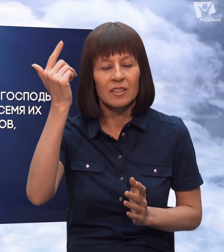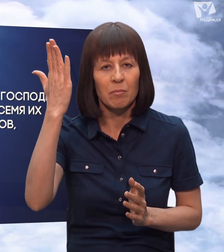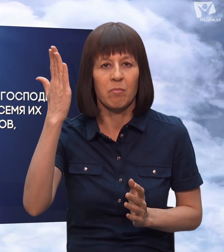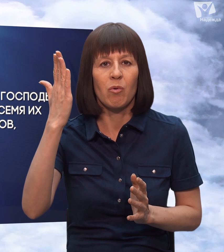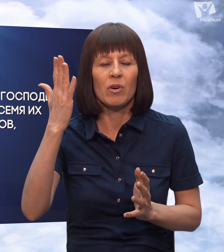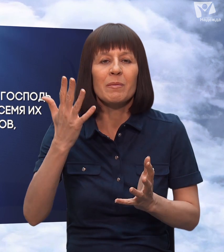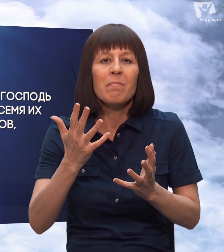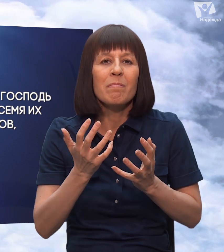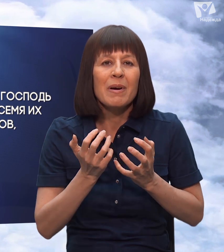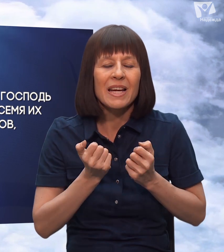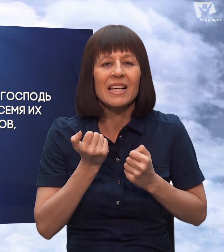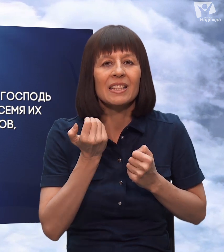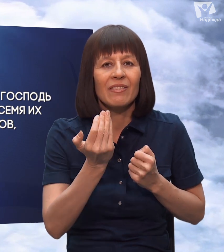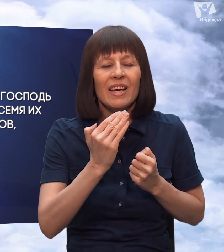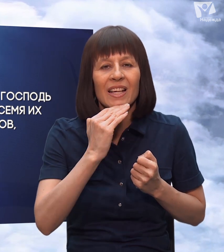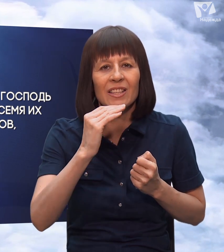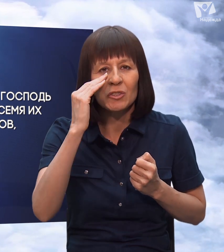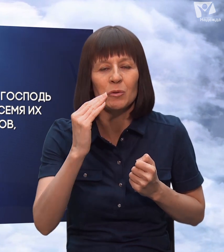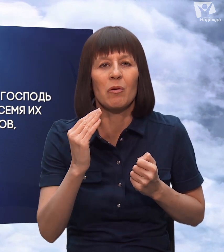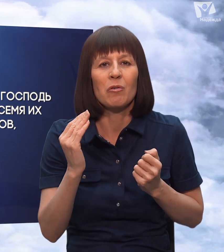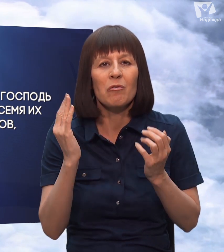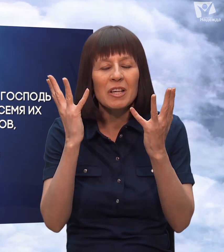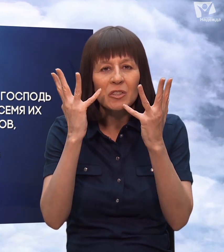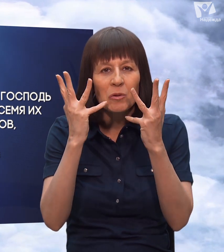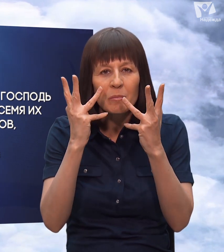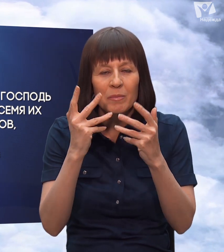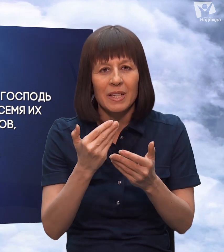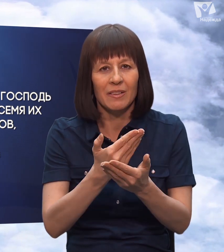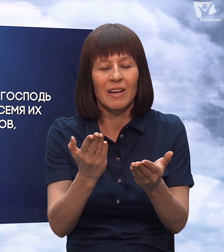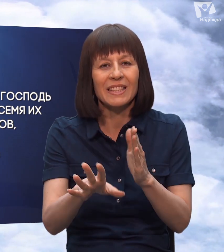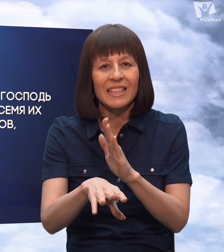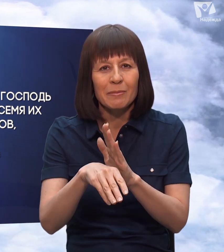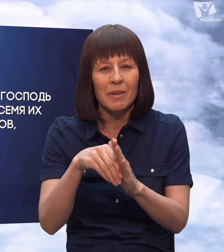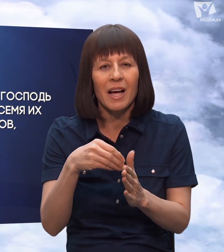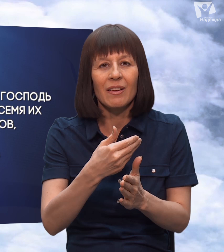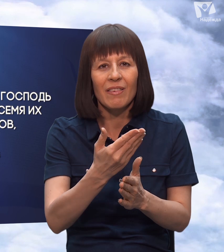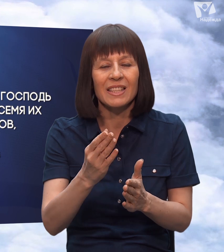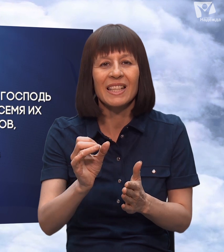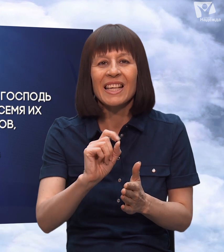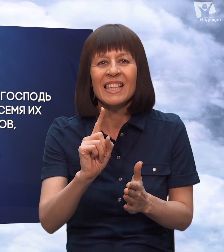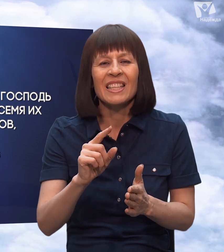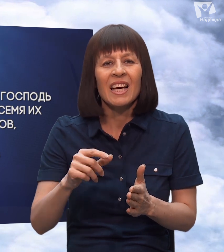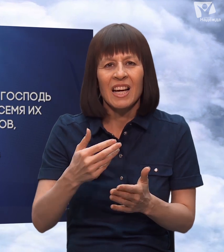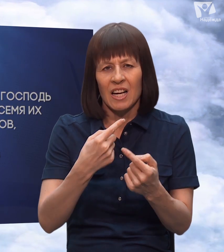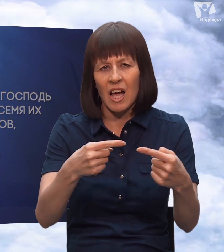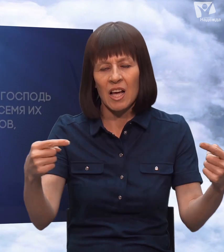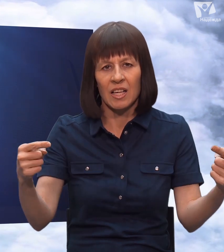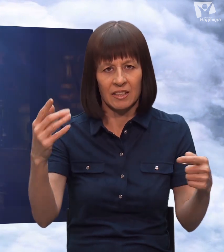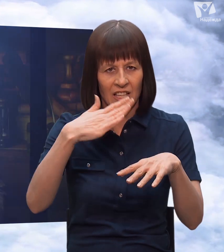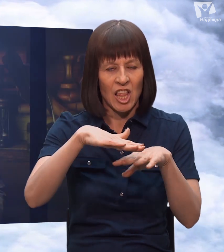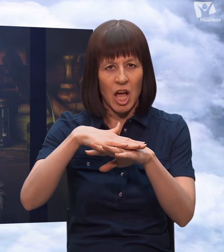господь и вас любил их избрал вас 7 и их после них из всех народов как ныне